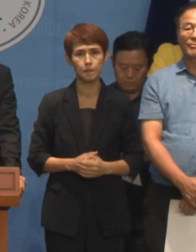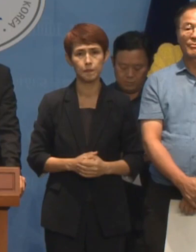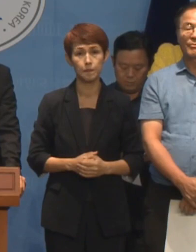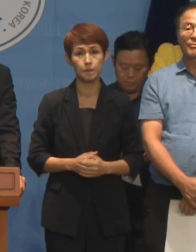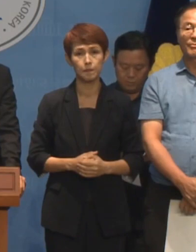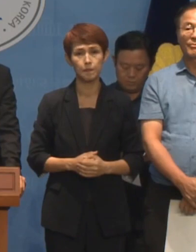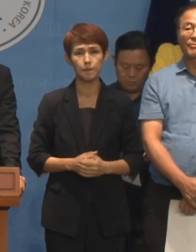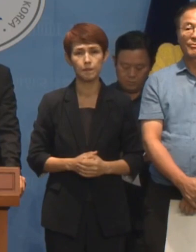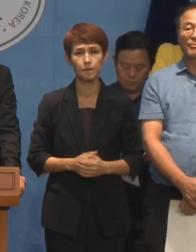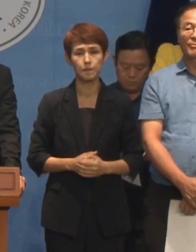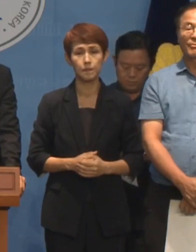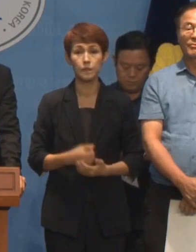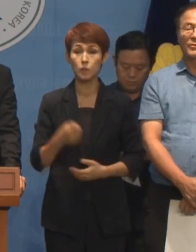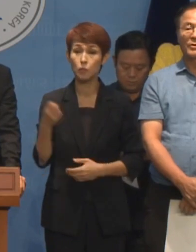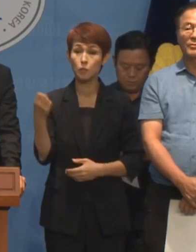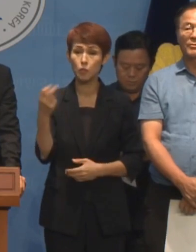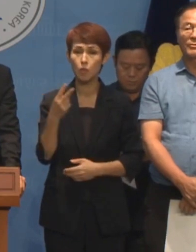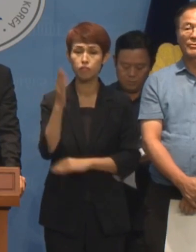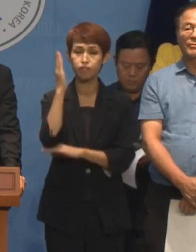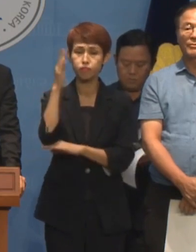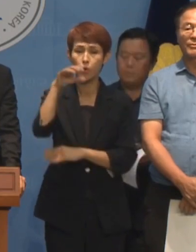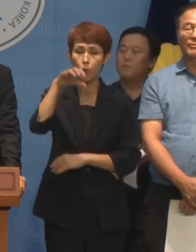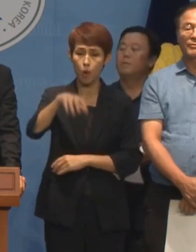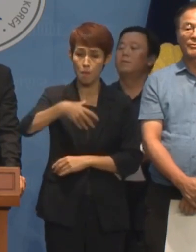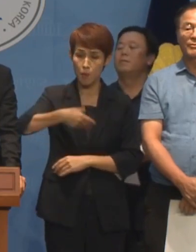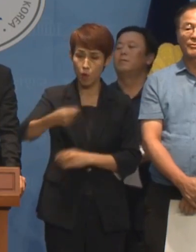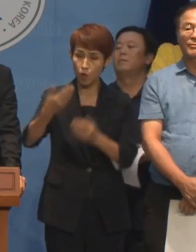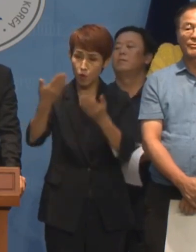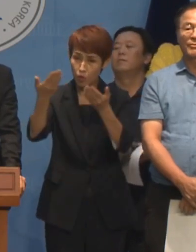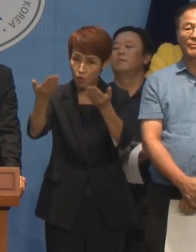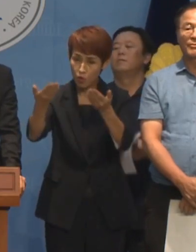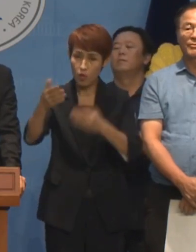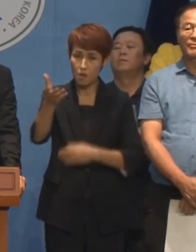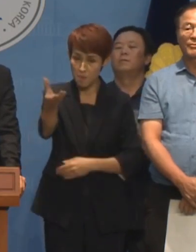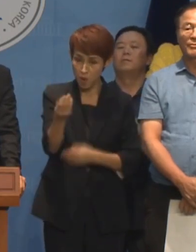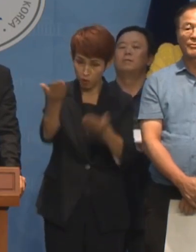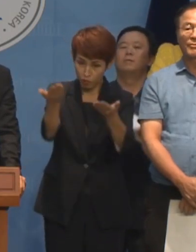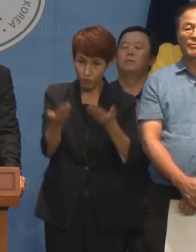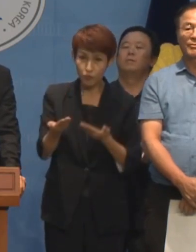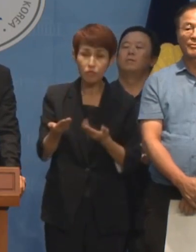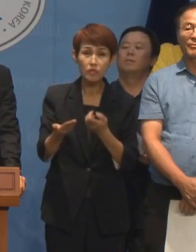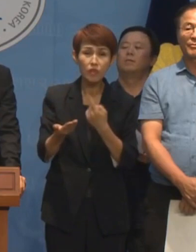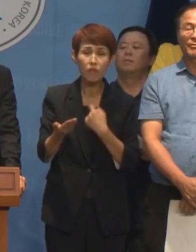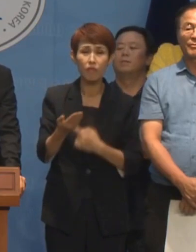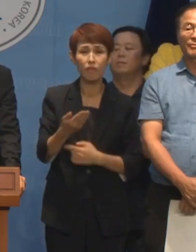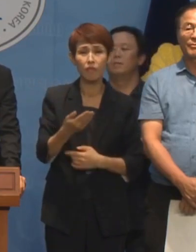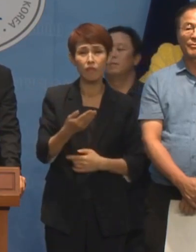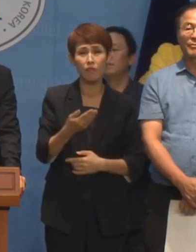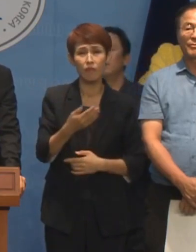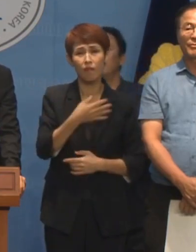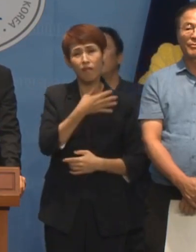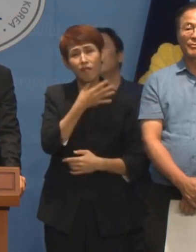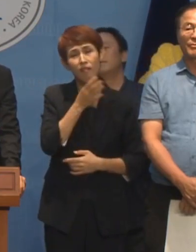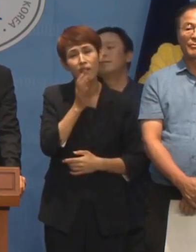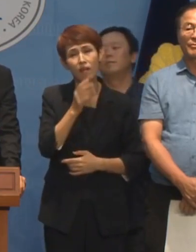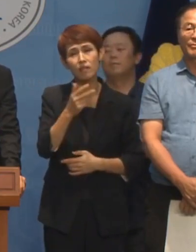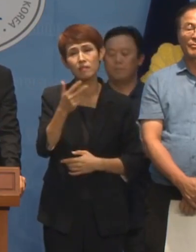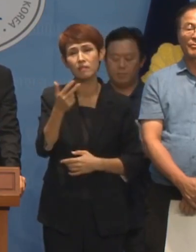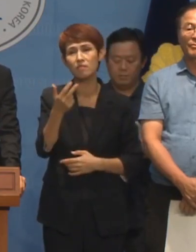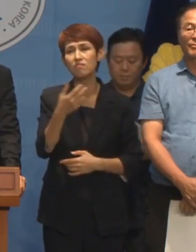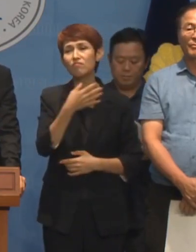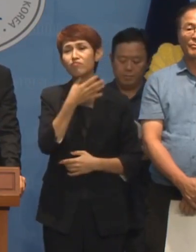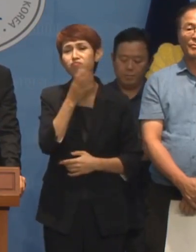단순 장소 대관 업무를 협조했던 80이 다 된 어르신을